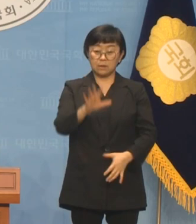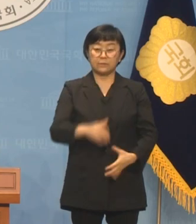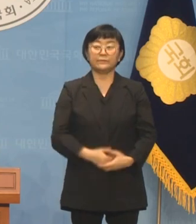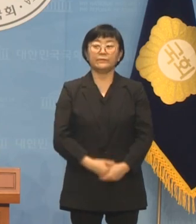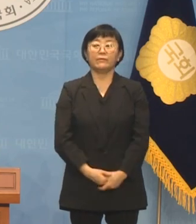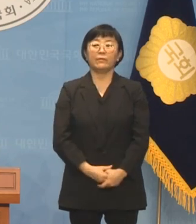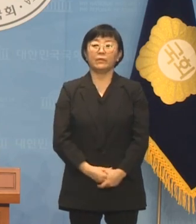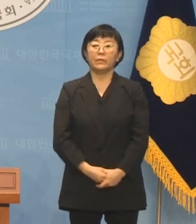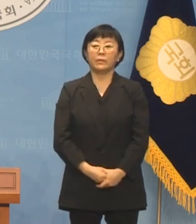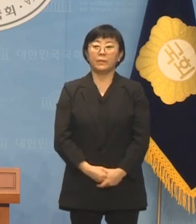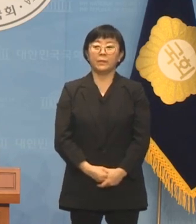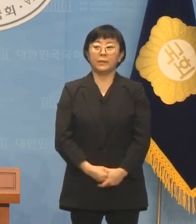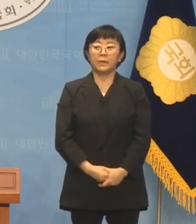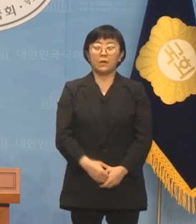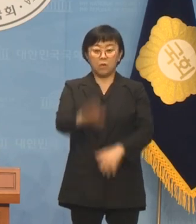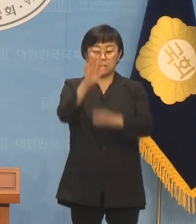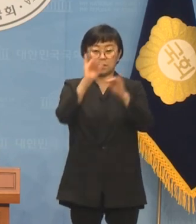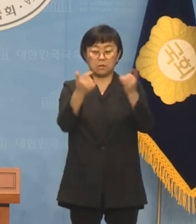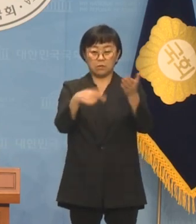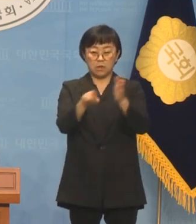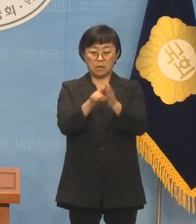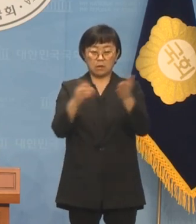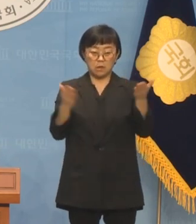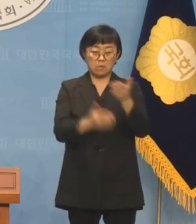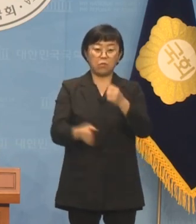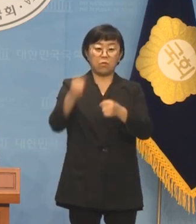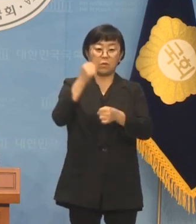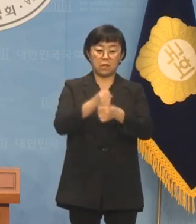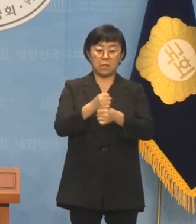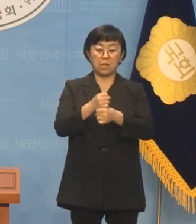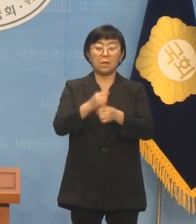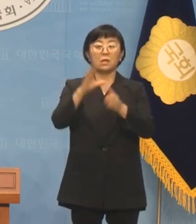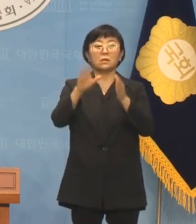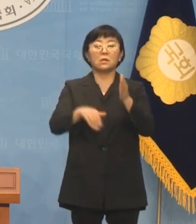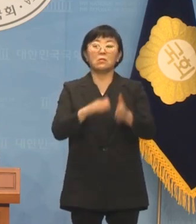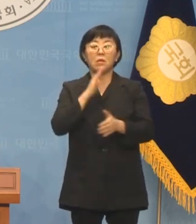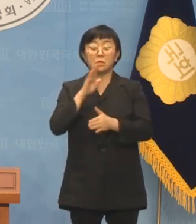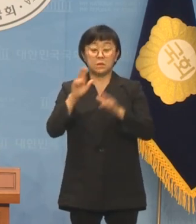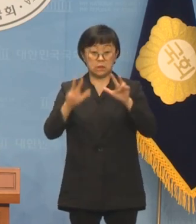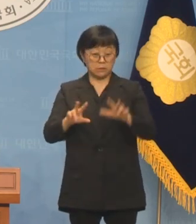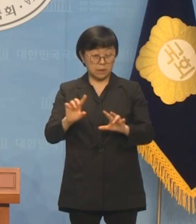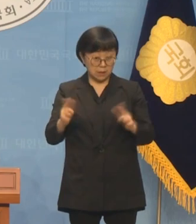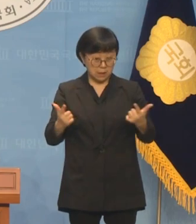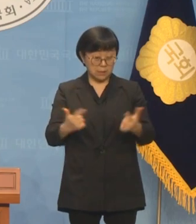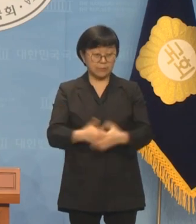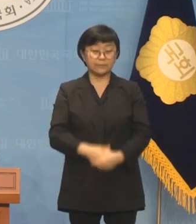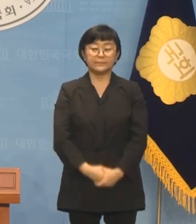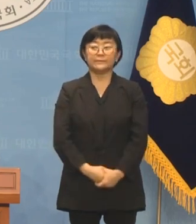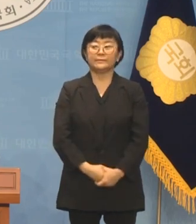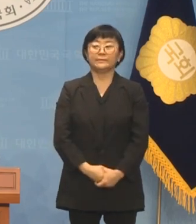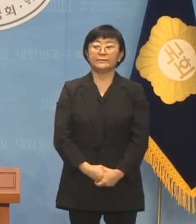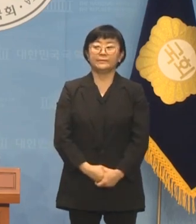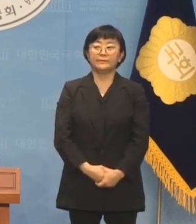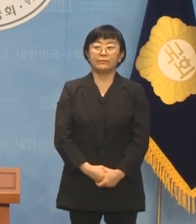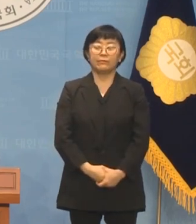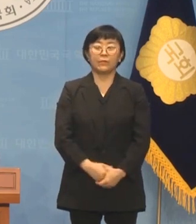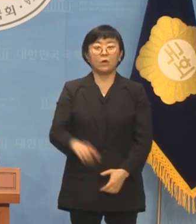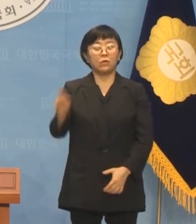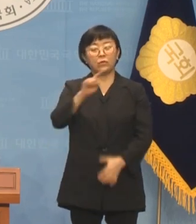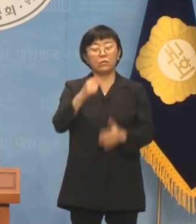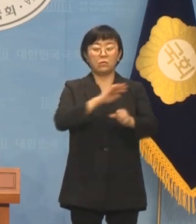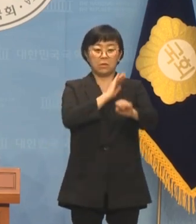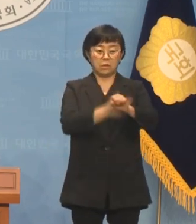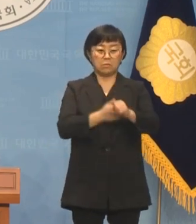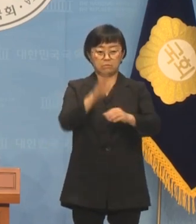어렵습니다. 환자를 위한 업무 복귀가 그때는 맞고 지금은 아닙니까? 그 어떤